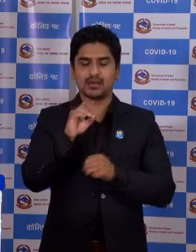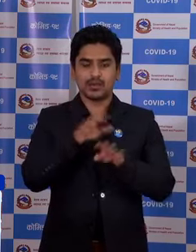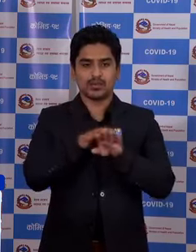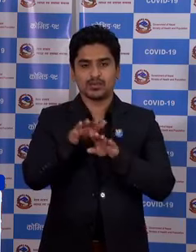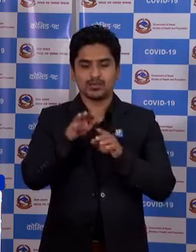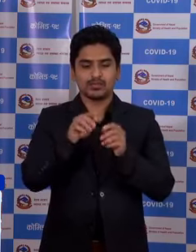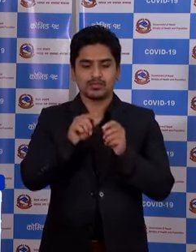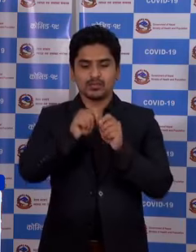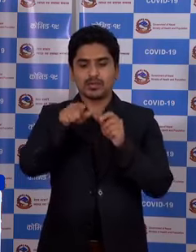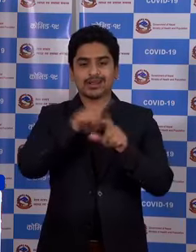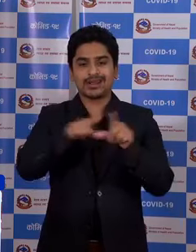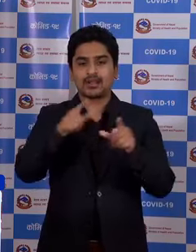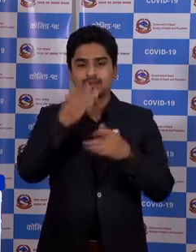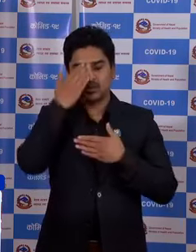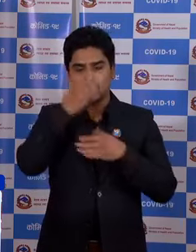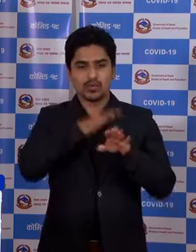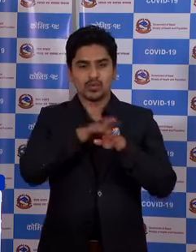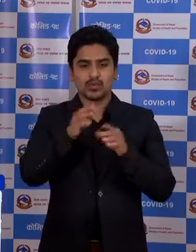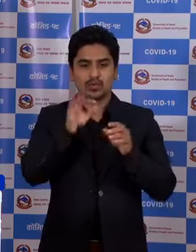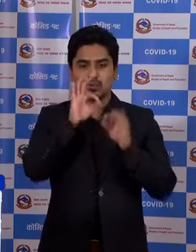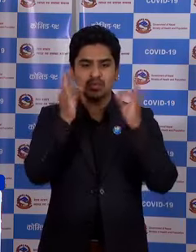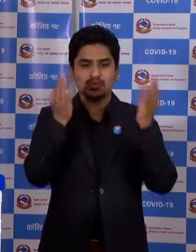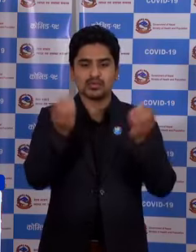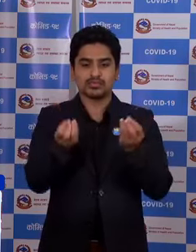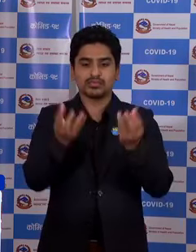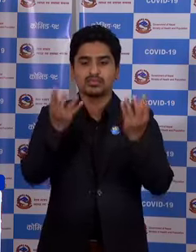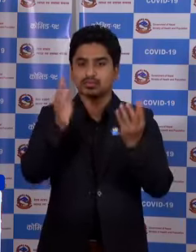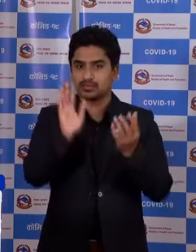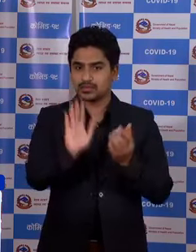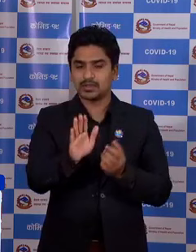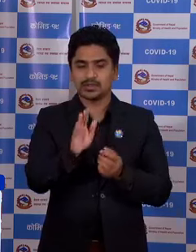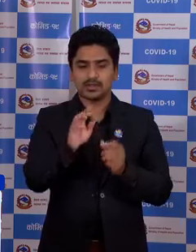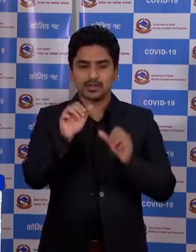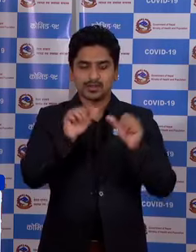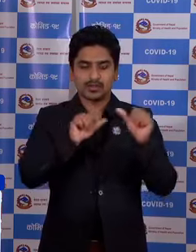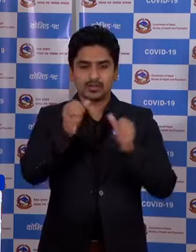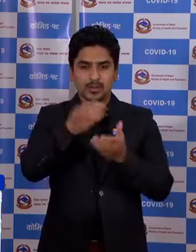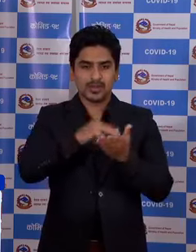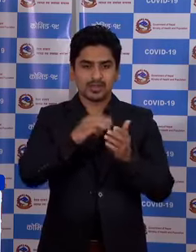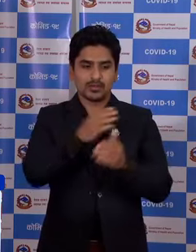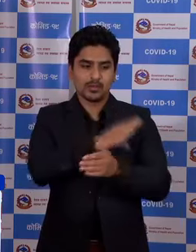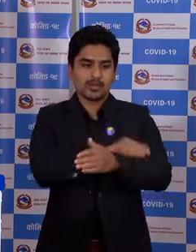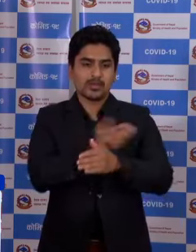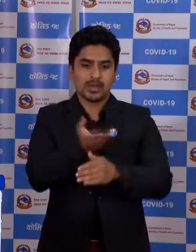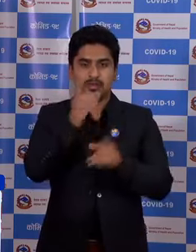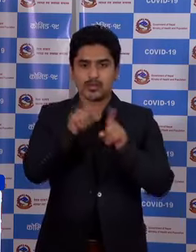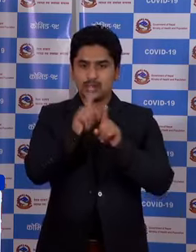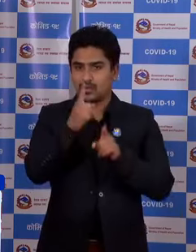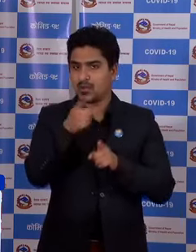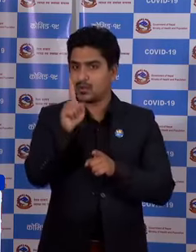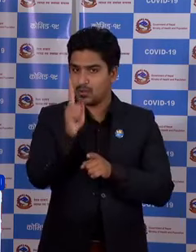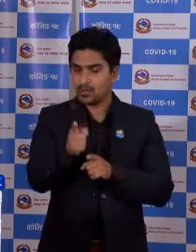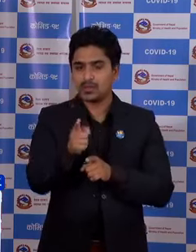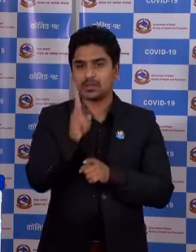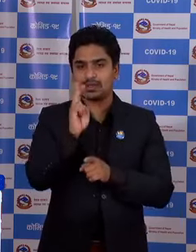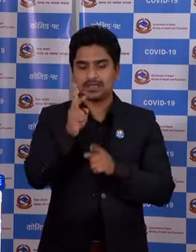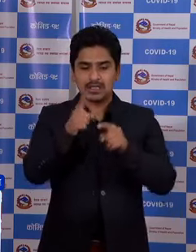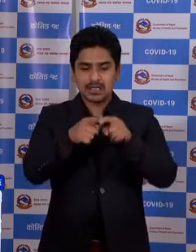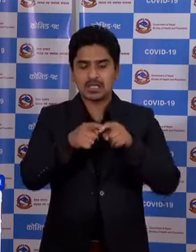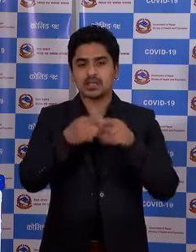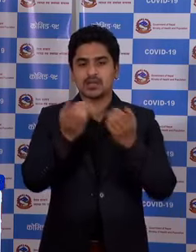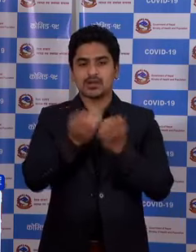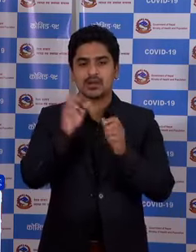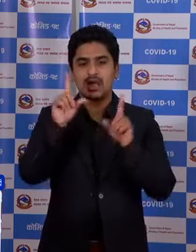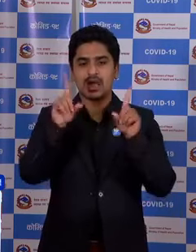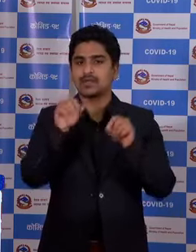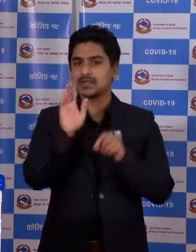डिजिजहरू, नसर्ने रोगहरू विश्वमा बढिरहेको अवस्थामा जसमध्ये उच्च रक्तचाप पनि एउटा हो, त्यसले गर्दा यसको नियन्त्रण